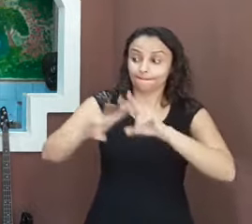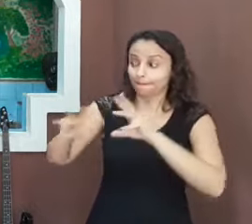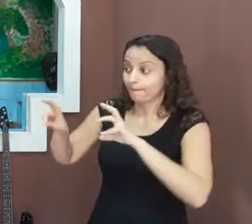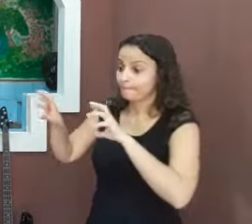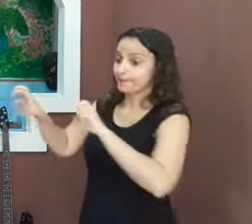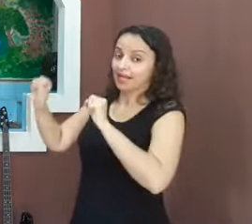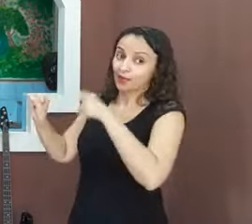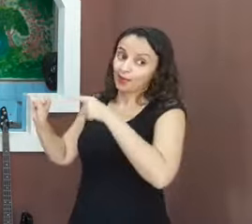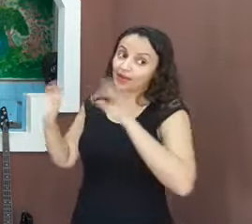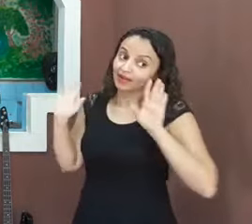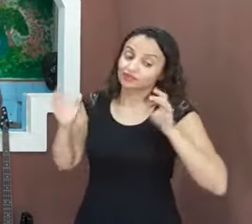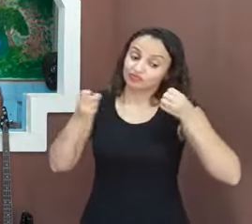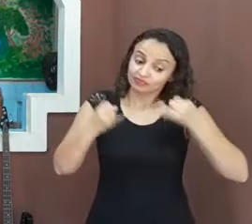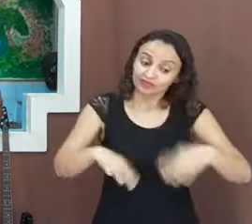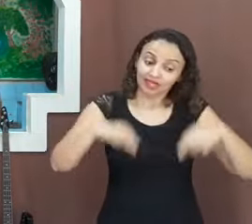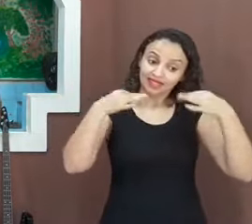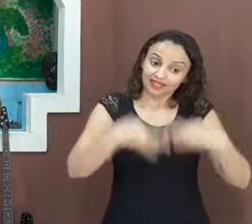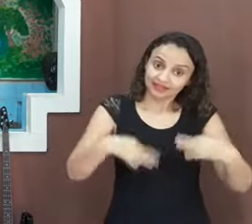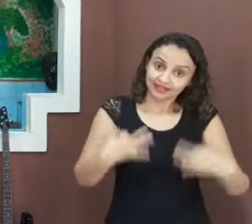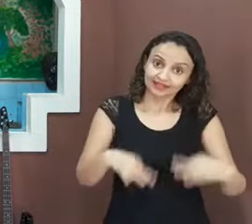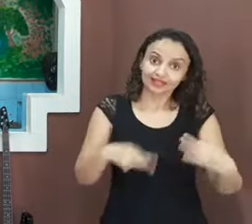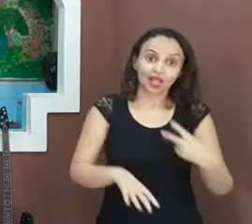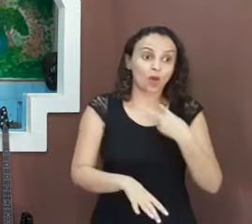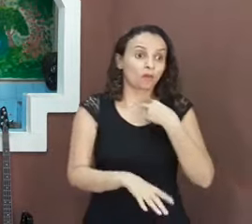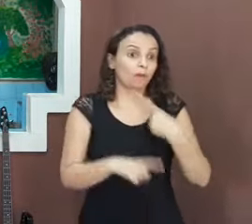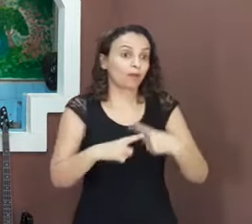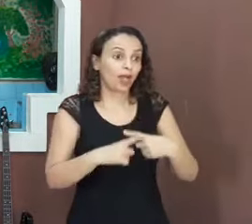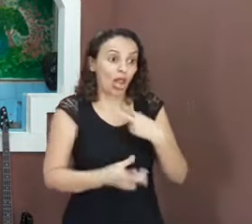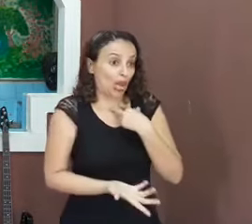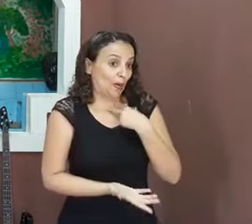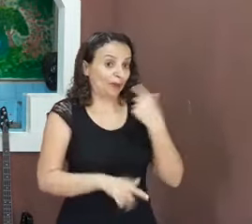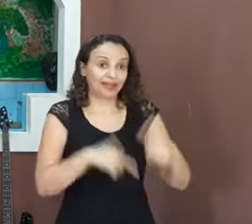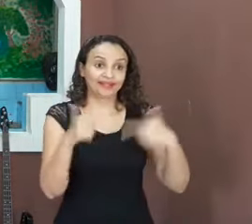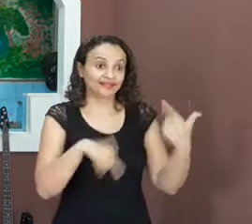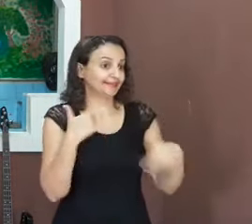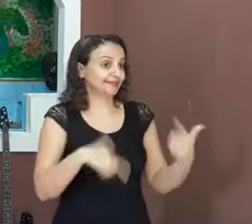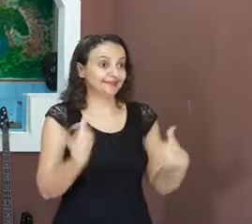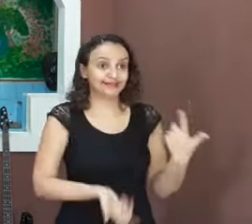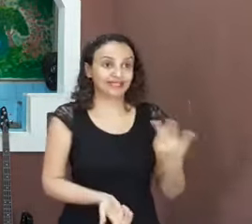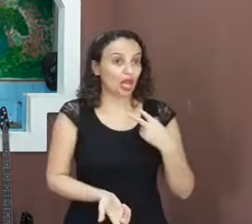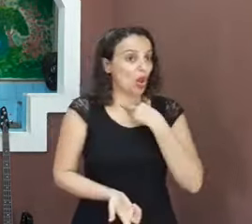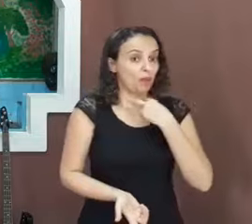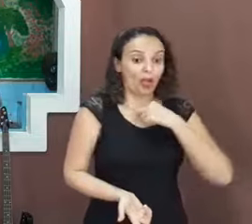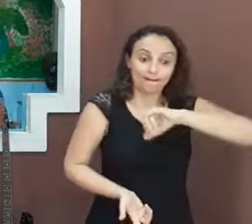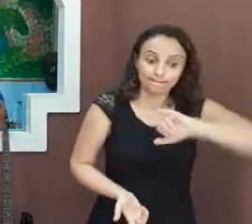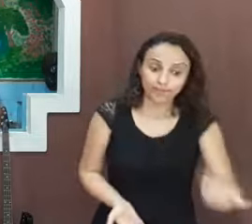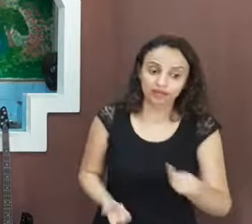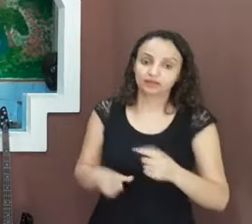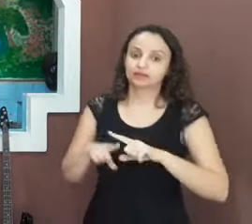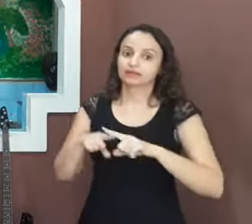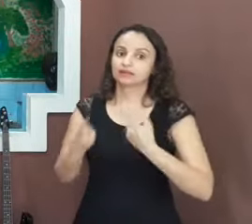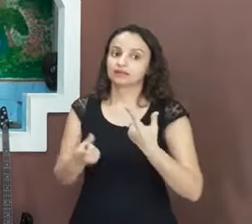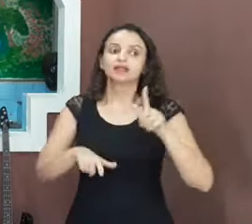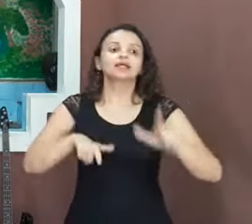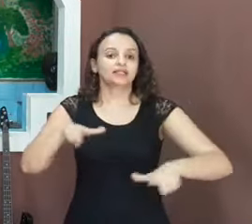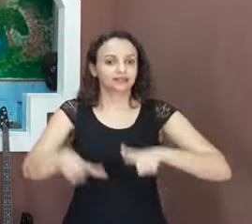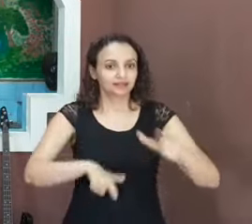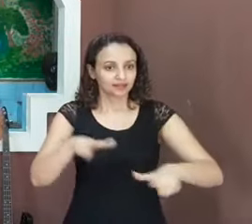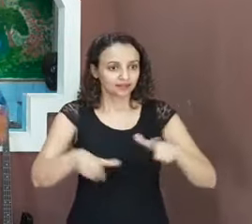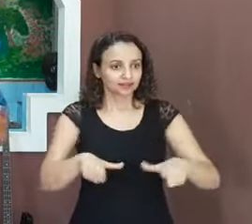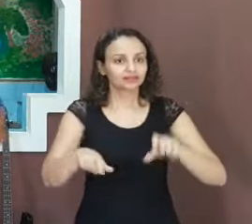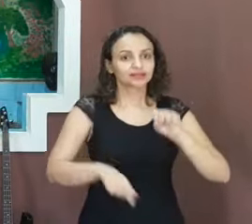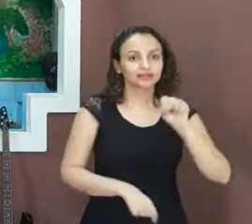certinho, senão já tem que. Porque não pode trabalhar. Não pode ser explorar, mas trabalhar mesmo. Sabe? Mas isso aqui é assunto